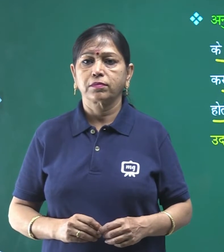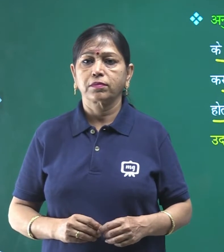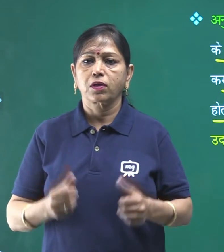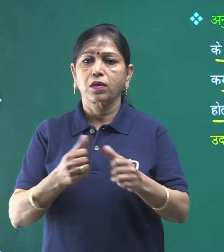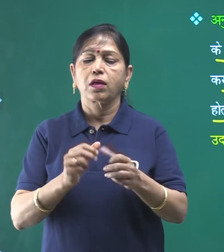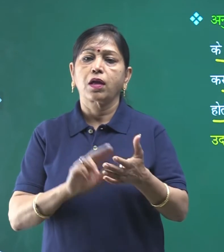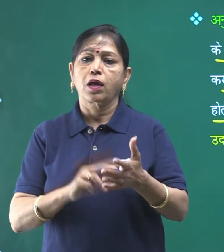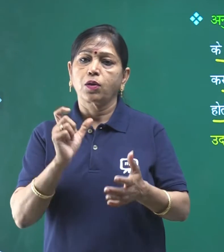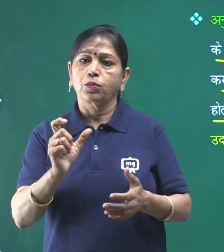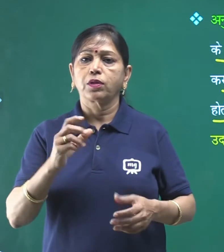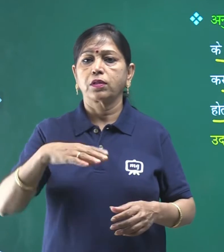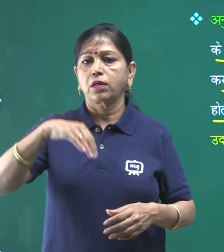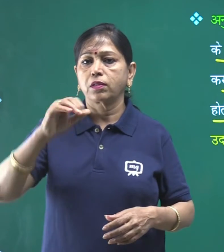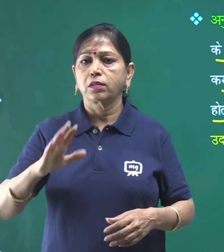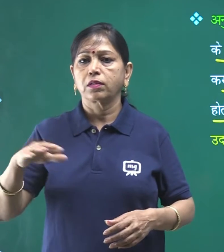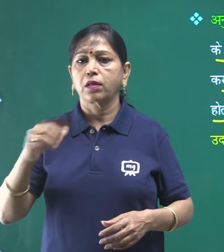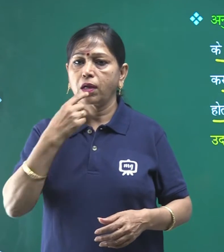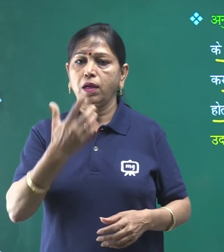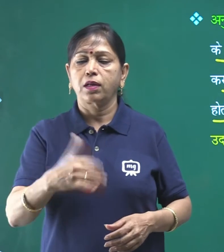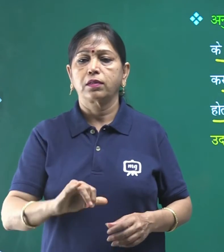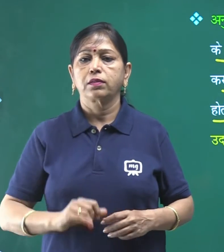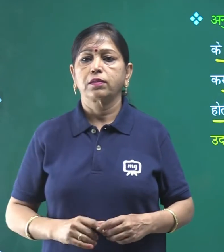अनुदैर्घ्य तरंग कहलाती है।